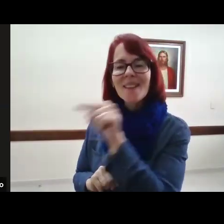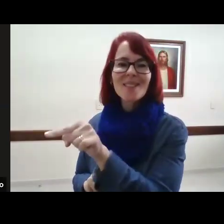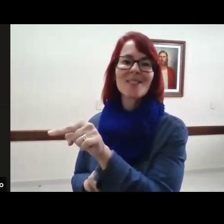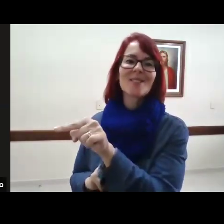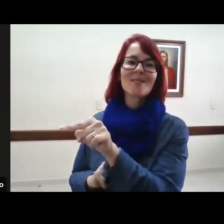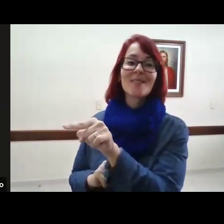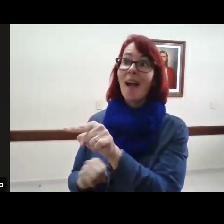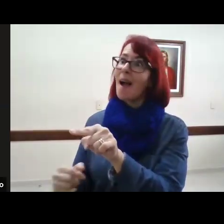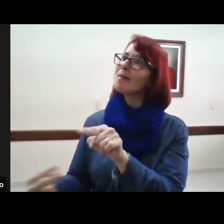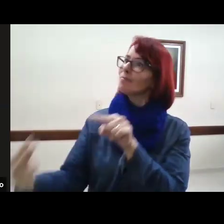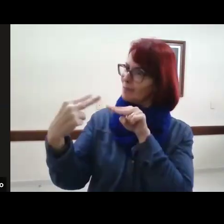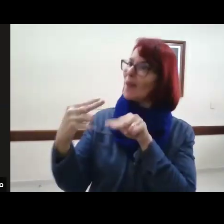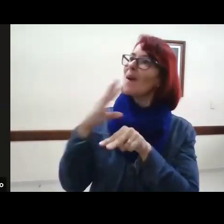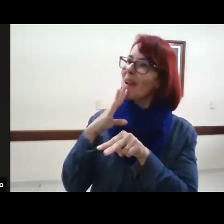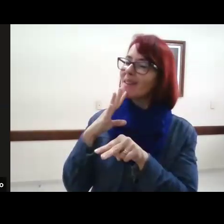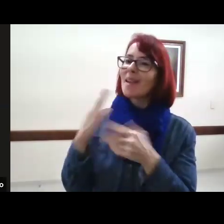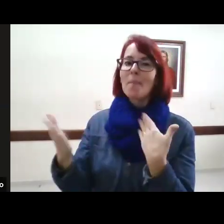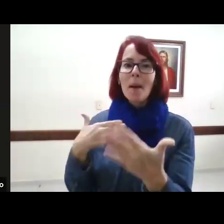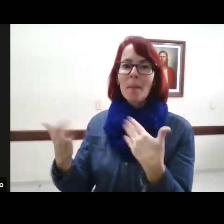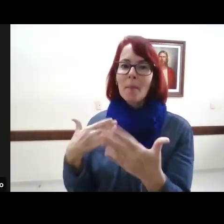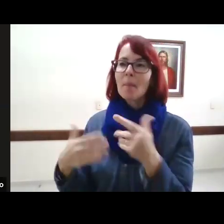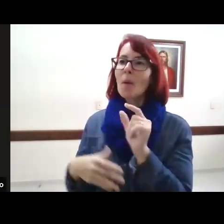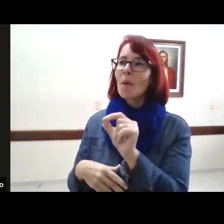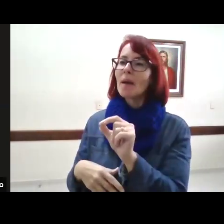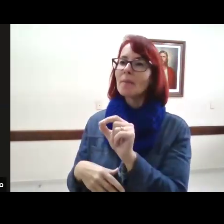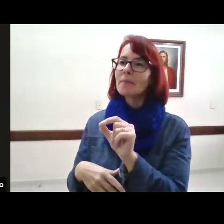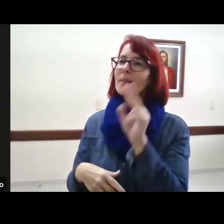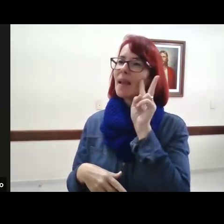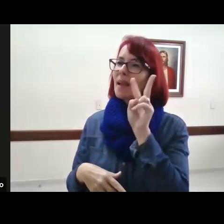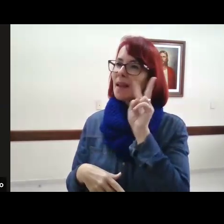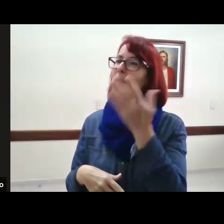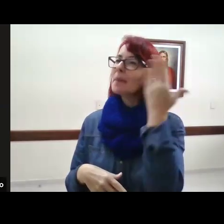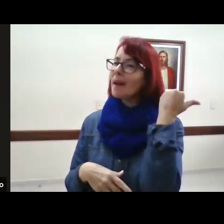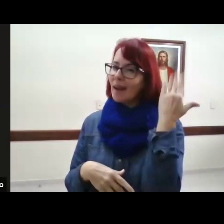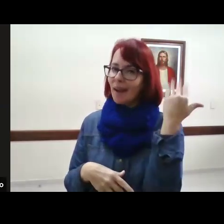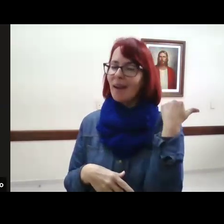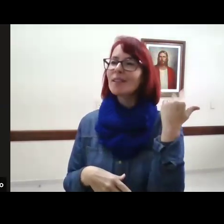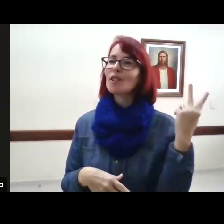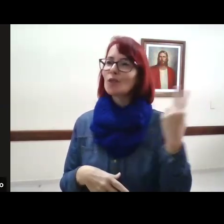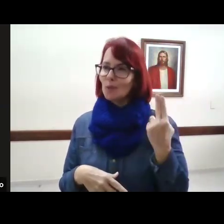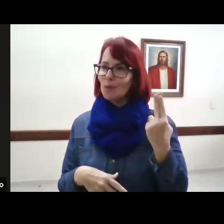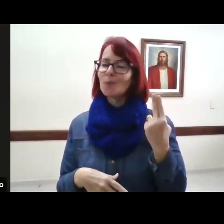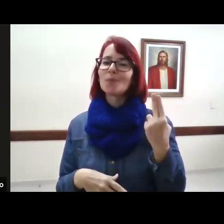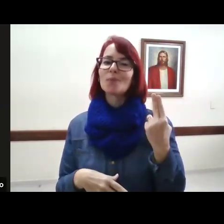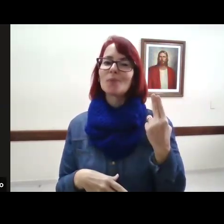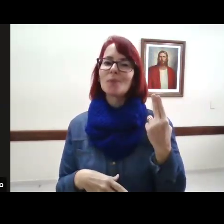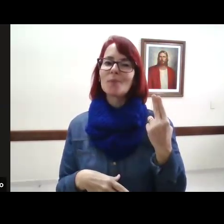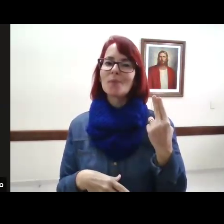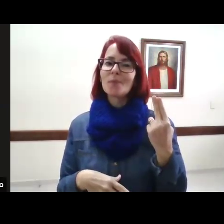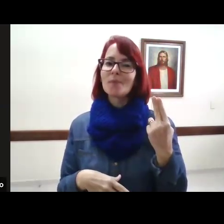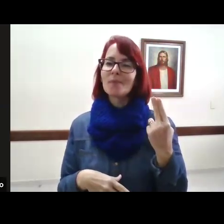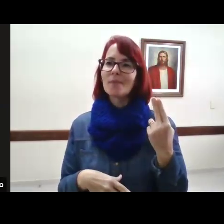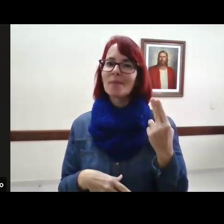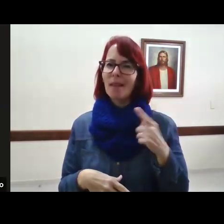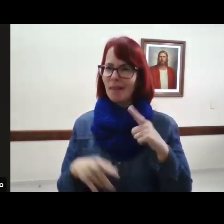começo a falar, peraí, eu conheço você, de onde que você é? Aí a gente começa a falar e ele falou, ah, você deu um tour pra mim, aí você é sua companheira. E eu tô tipo assim, peraí, você tem